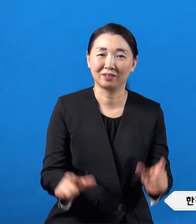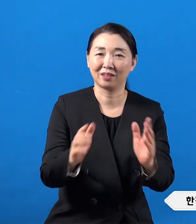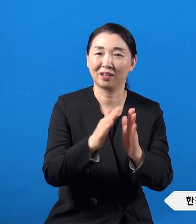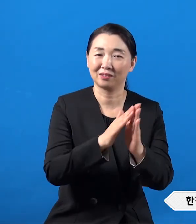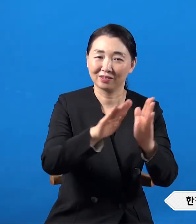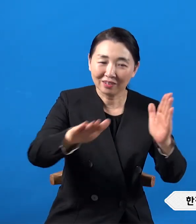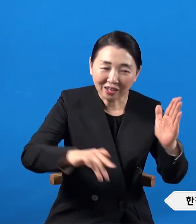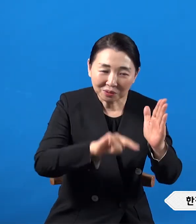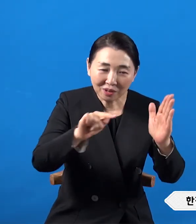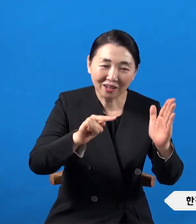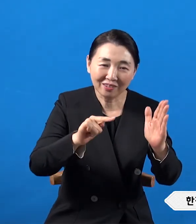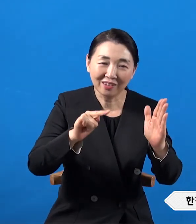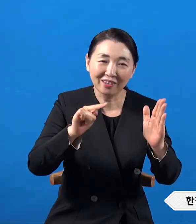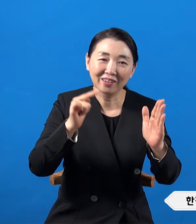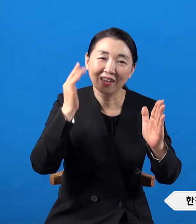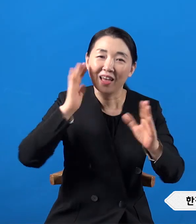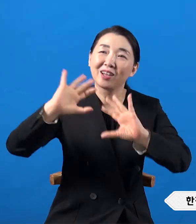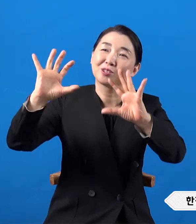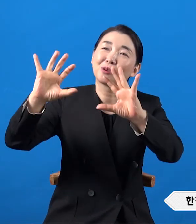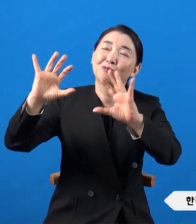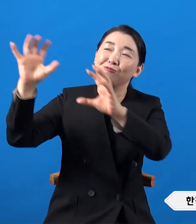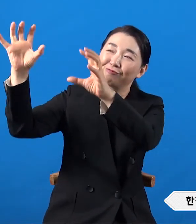가정에 천국이 임했습니다.